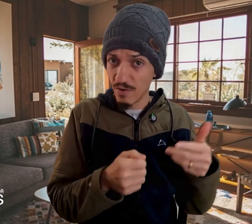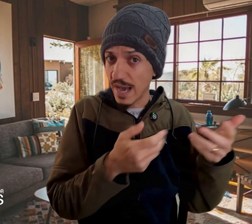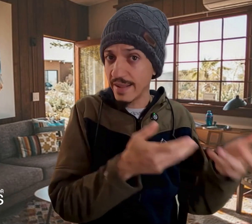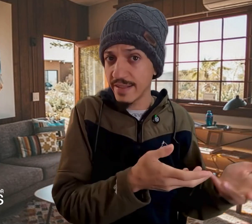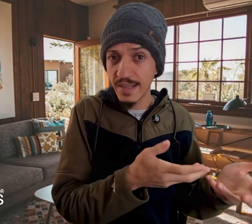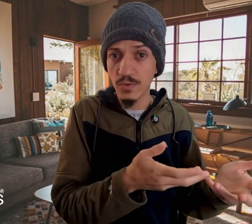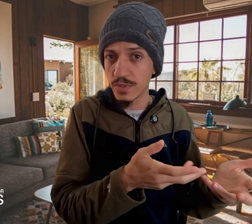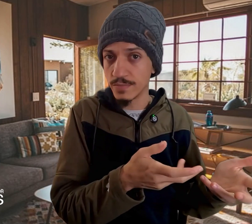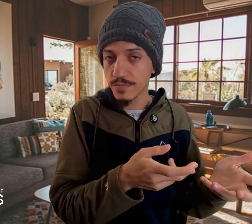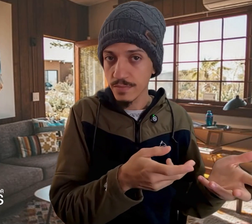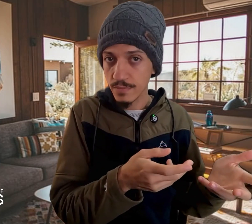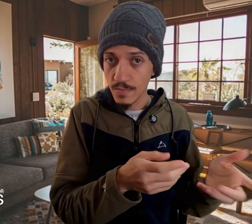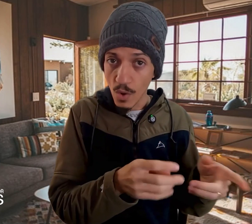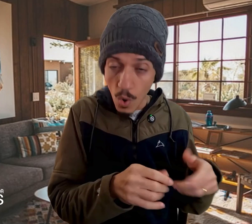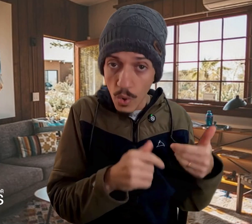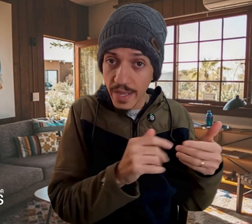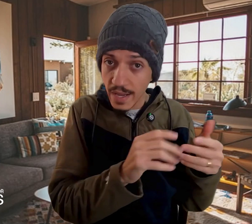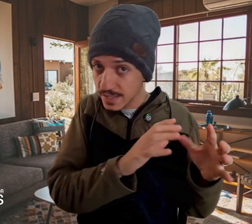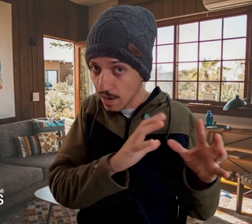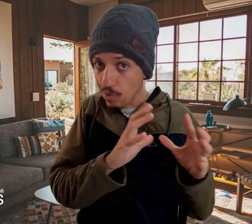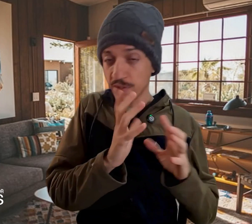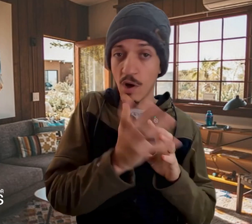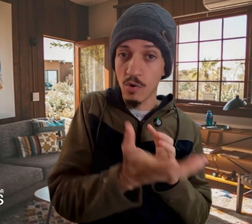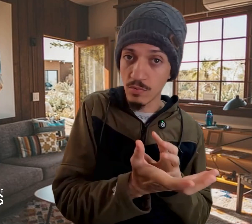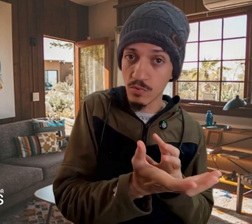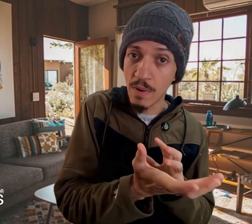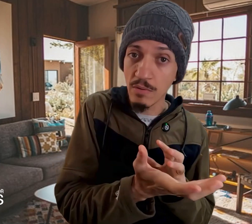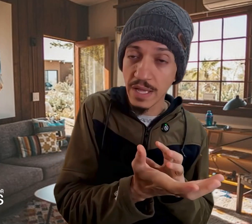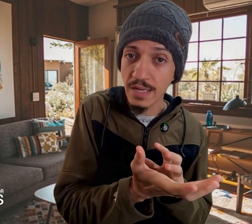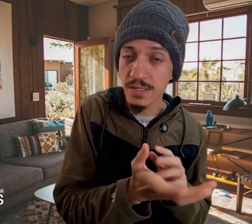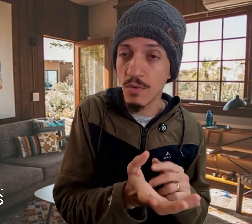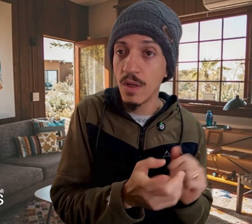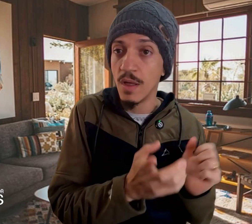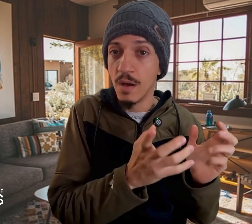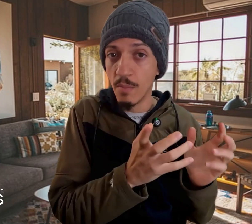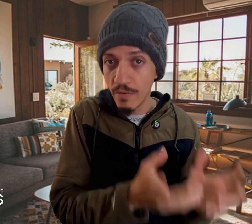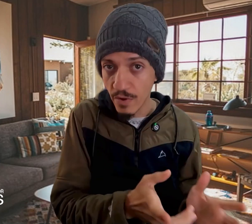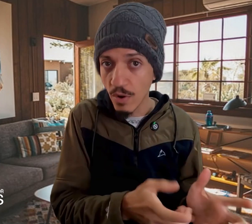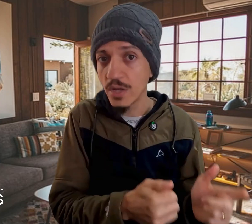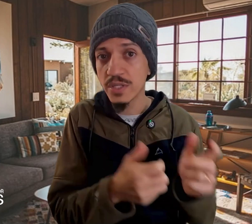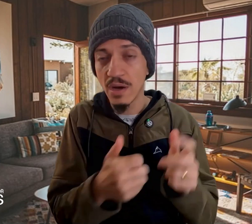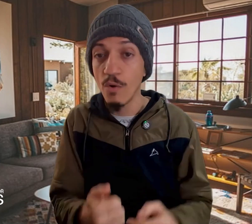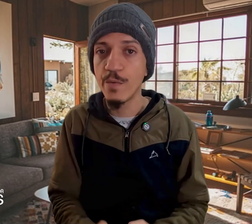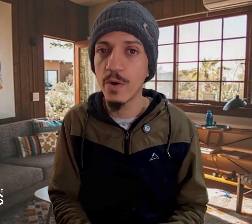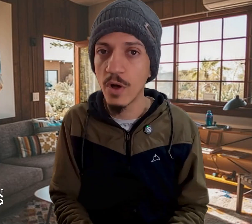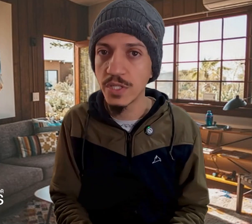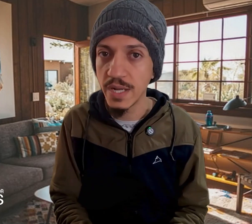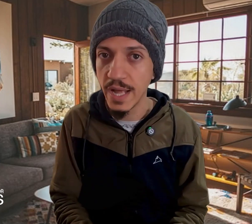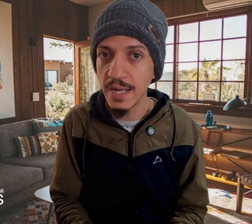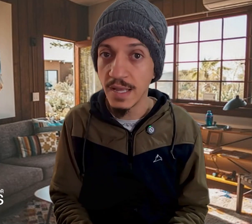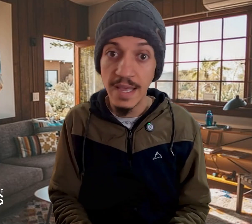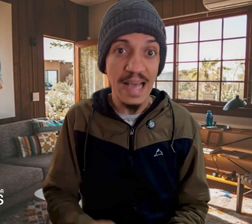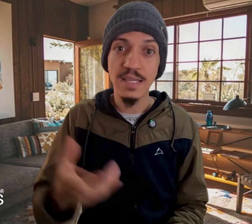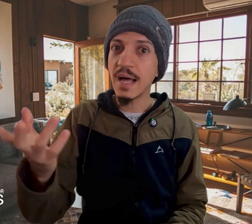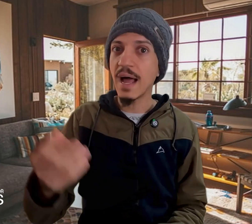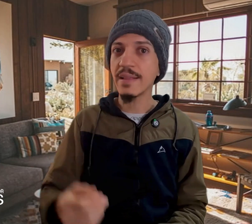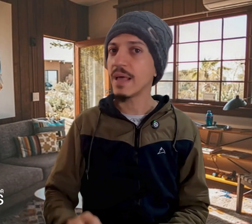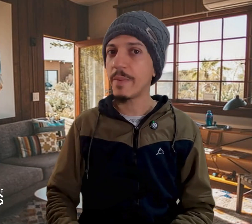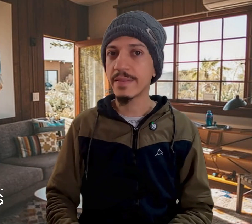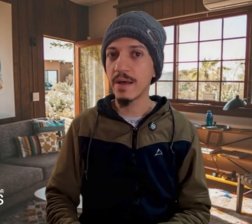em desuso ou que eles têm alguma alteração morfológica ou fonológica neles. E aí você está lá interpretando, tu